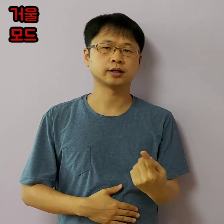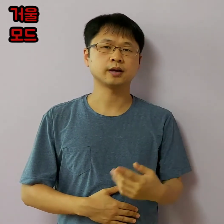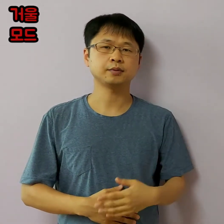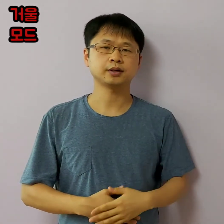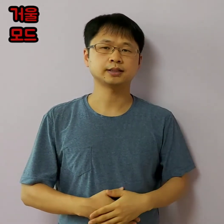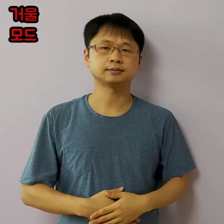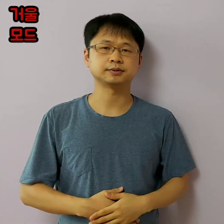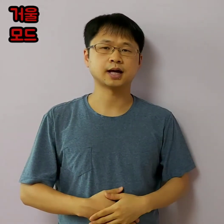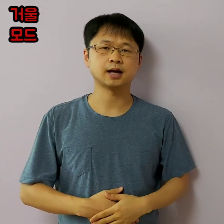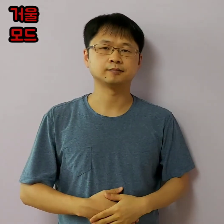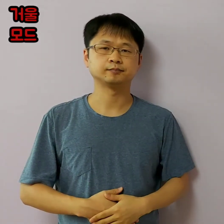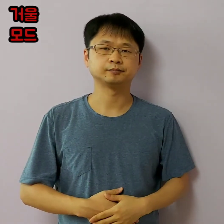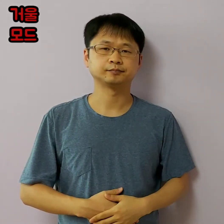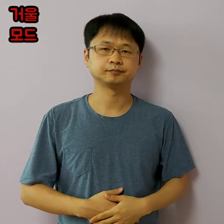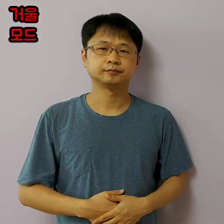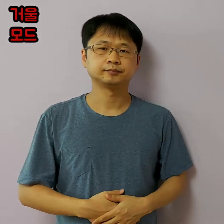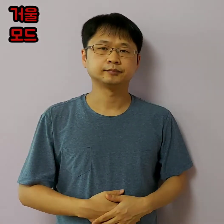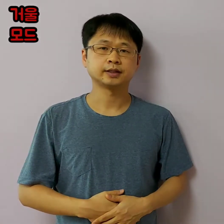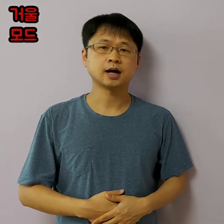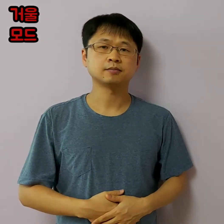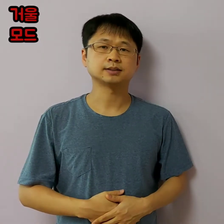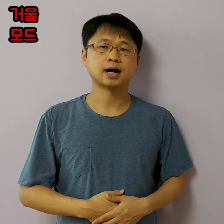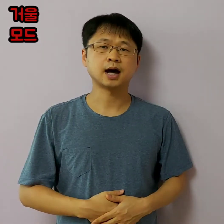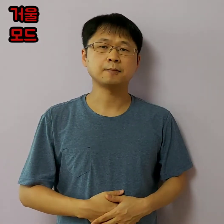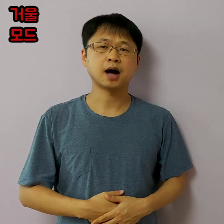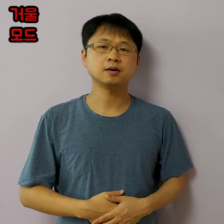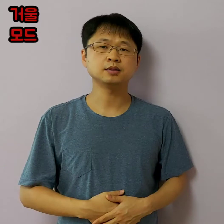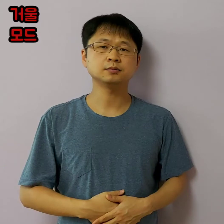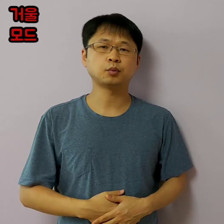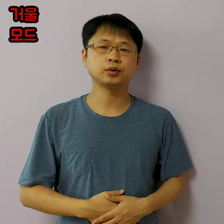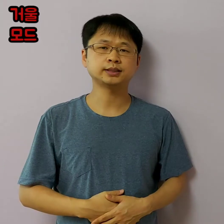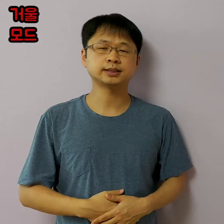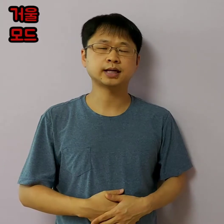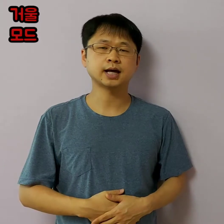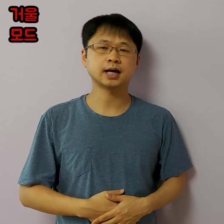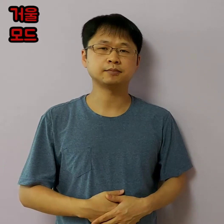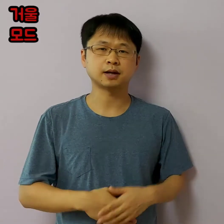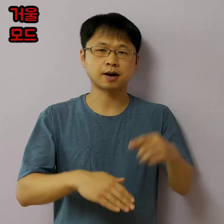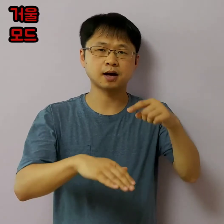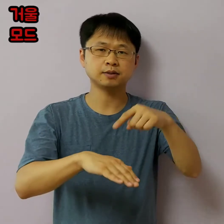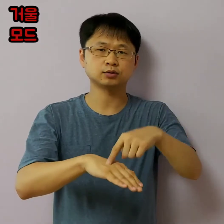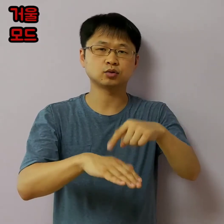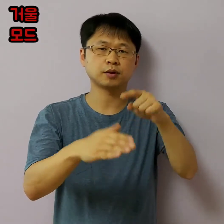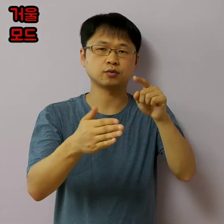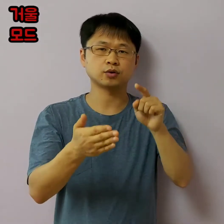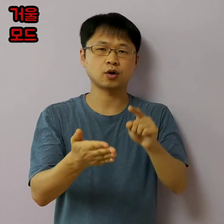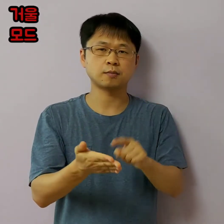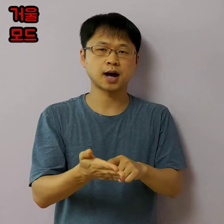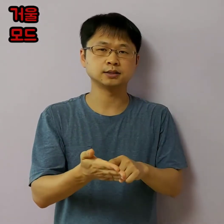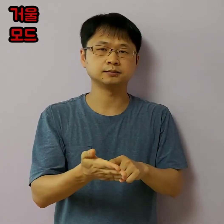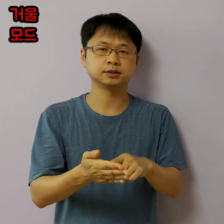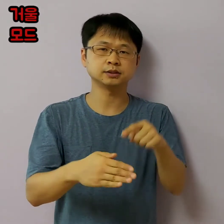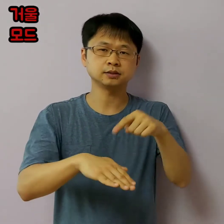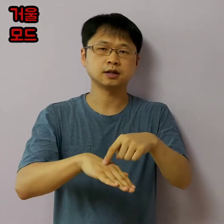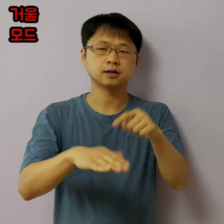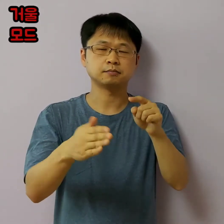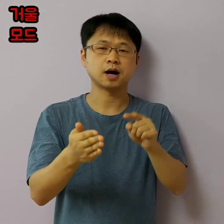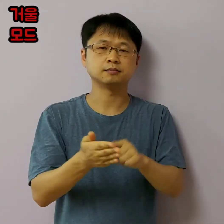이렇게 표현하였습니다. 네, 다음 가사 마음은 보이질 않아입니다. 마음이라는 수어 배웠고요.